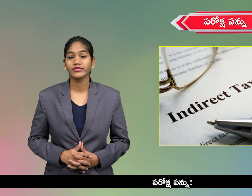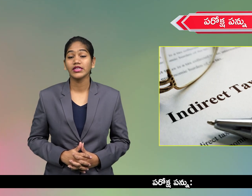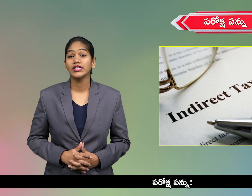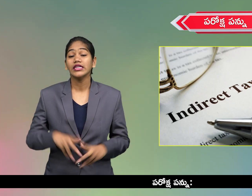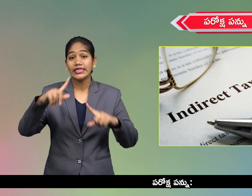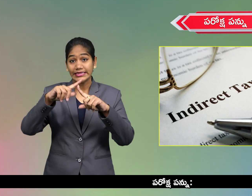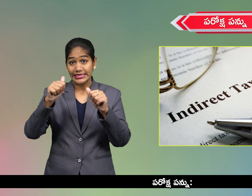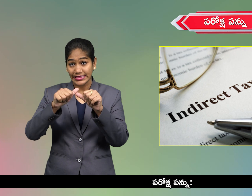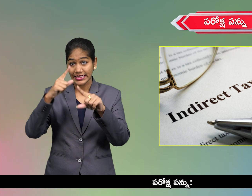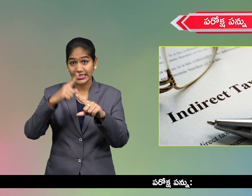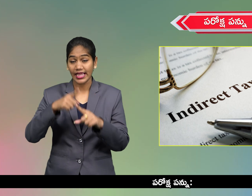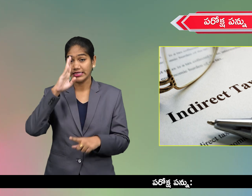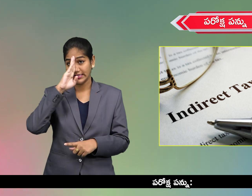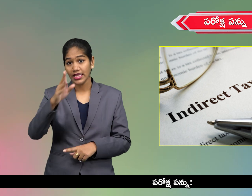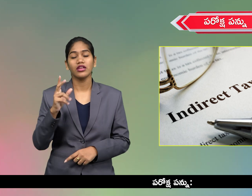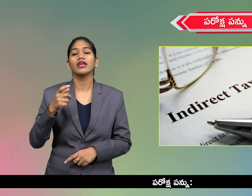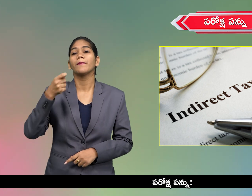పరోక్ష పన్ను.